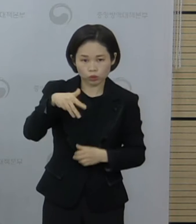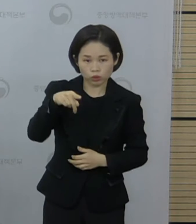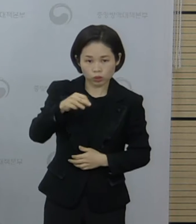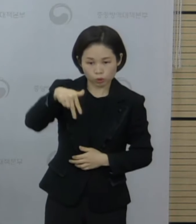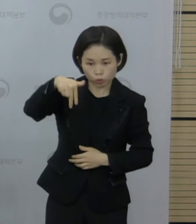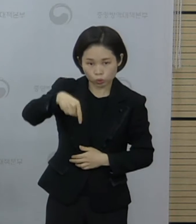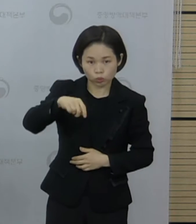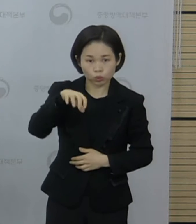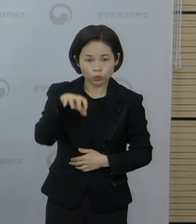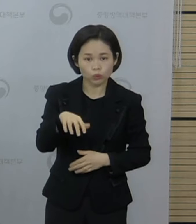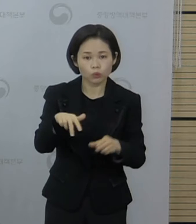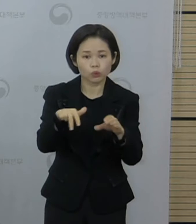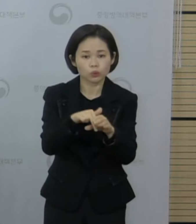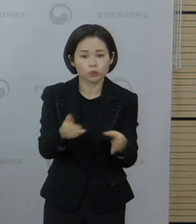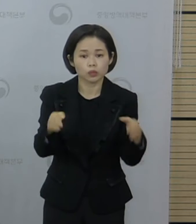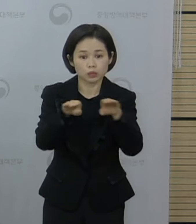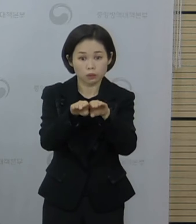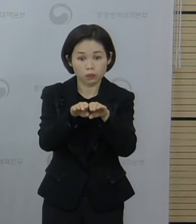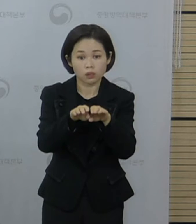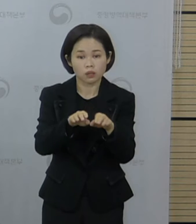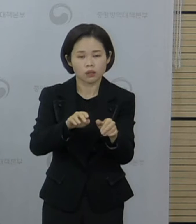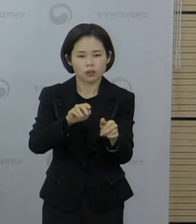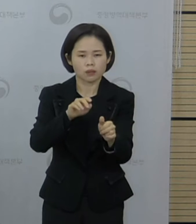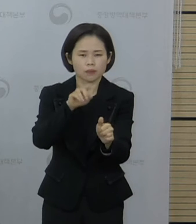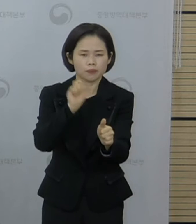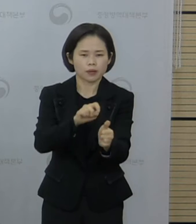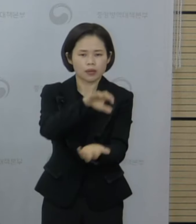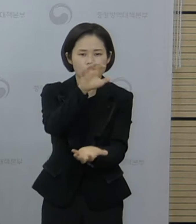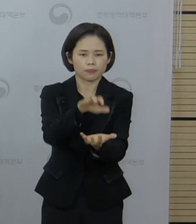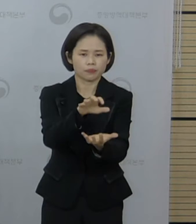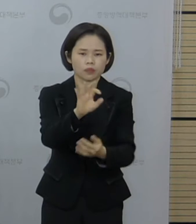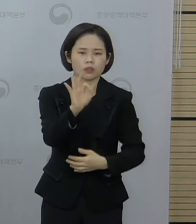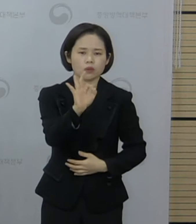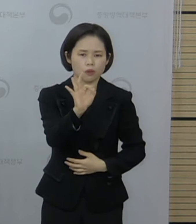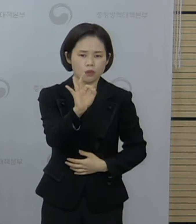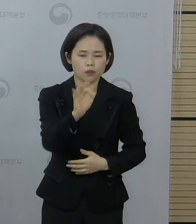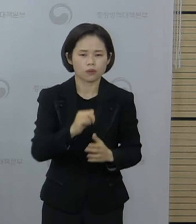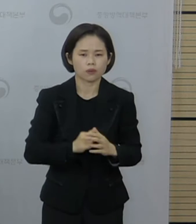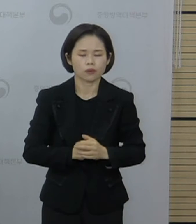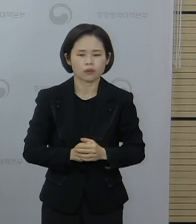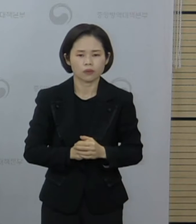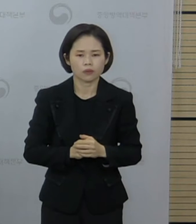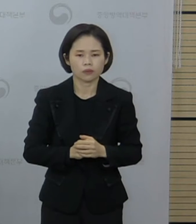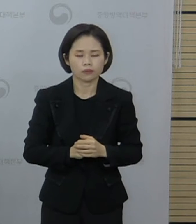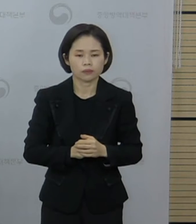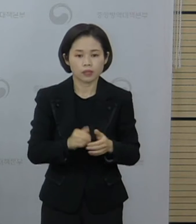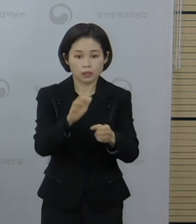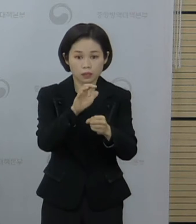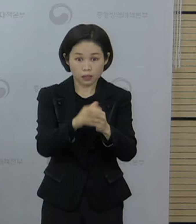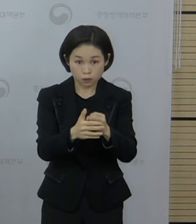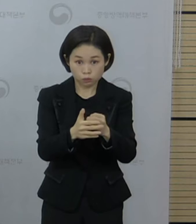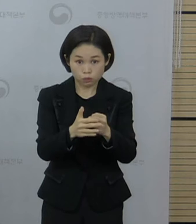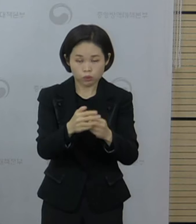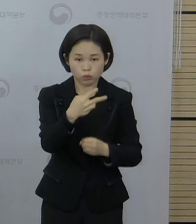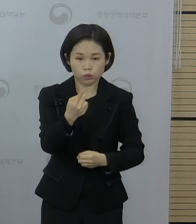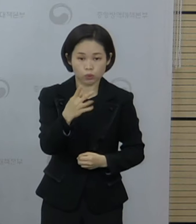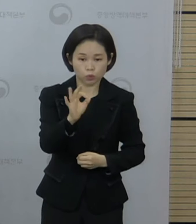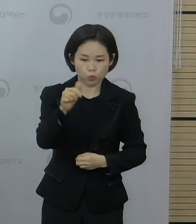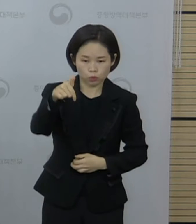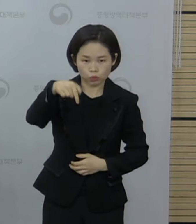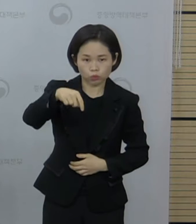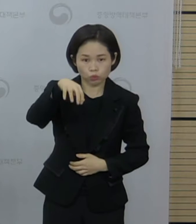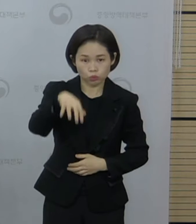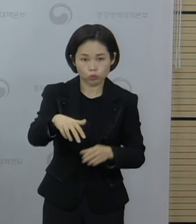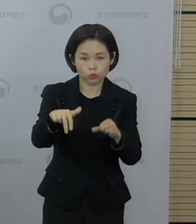종교시설 과 관련해서 총 10명의 확진 자가 발견되었고 대구광역시 동구 의 종교시설